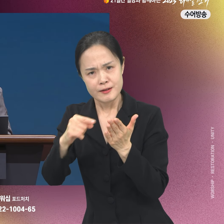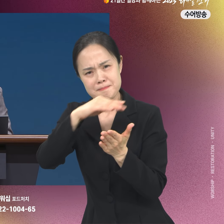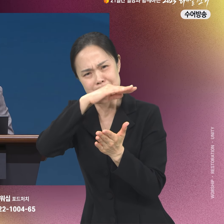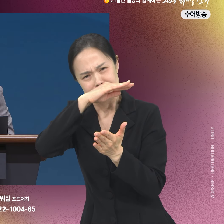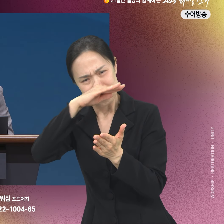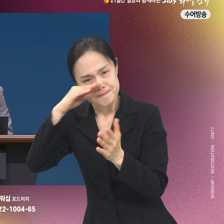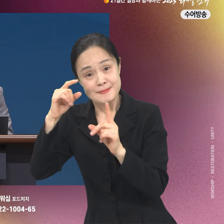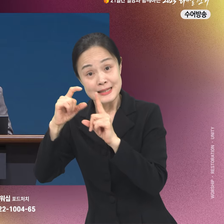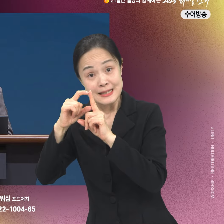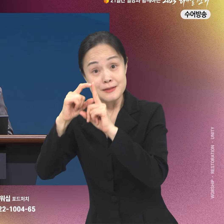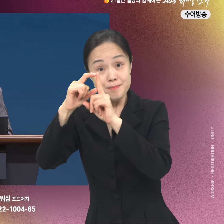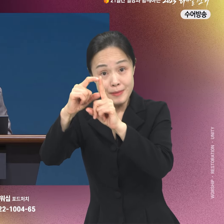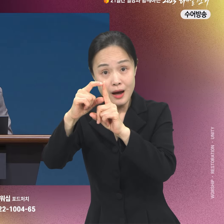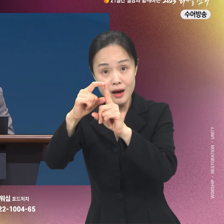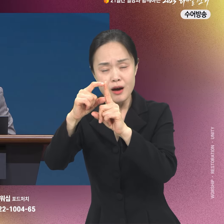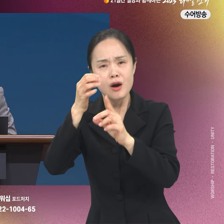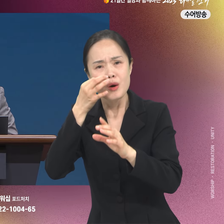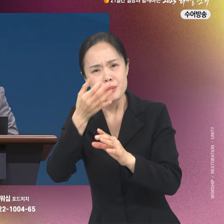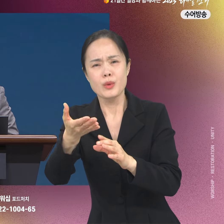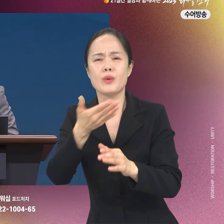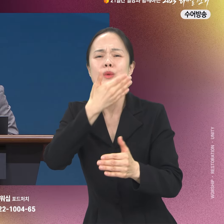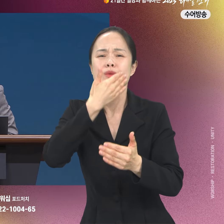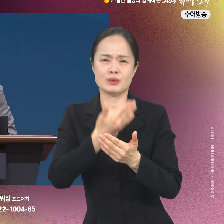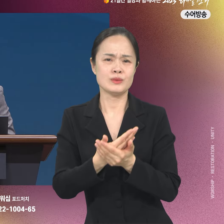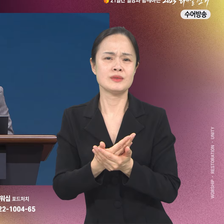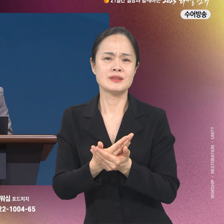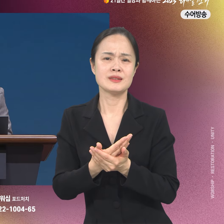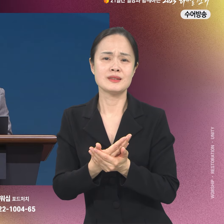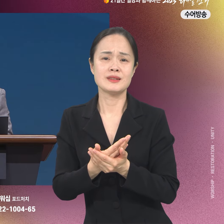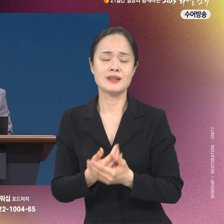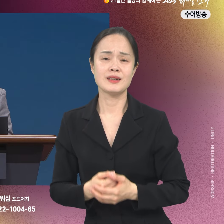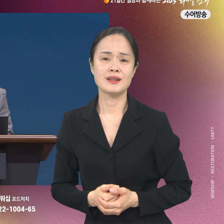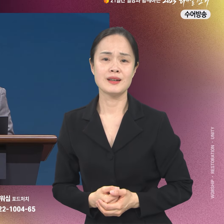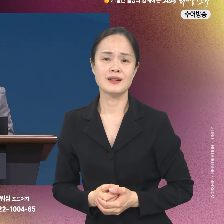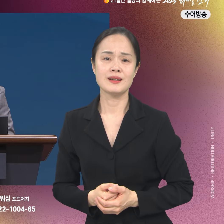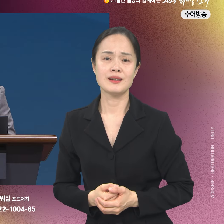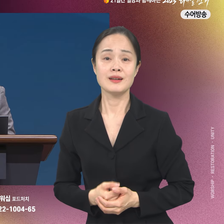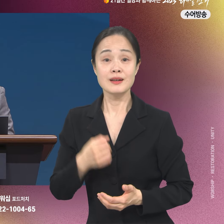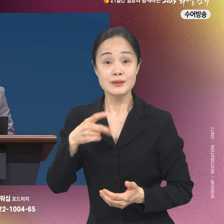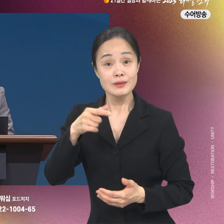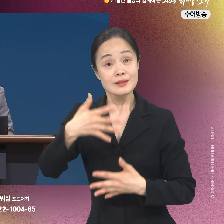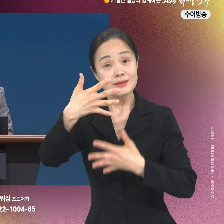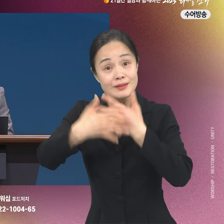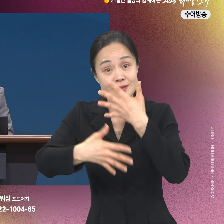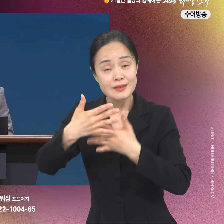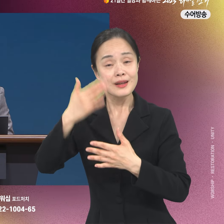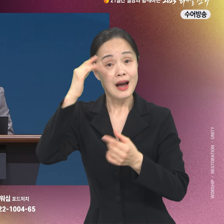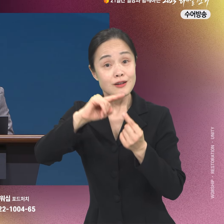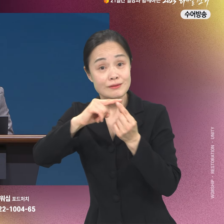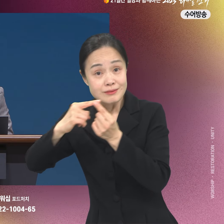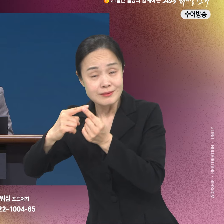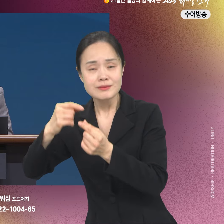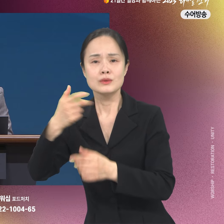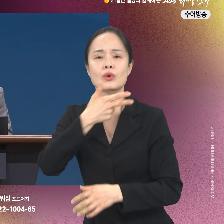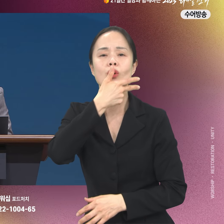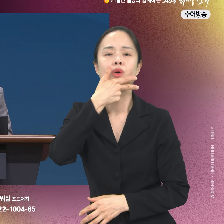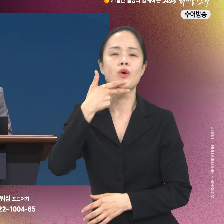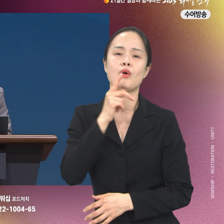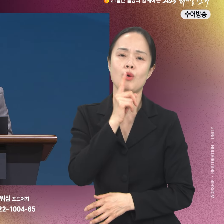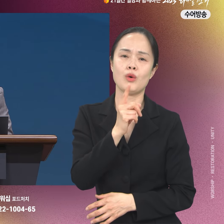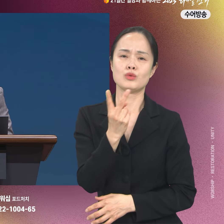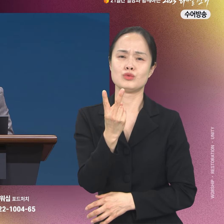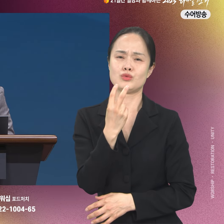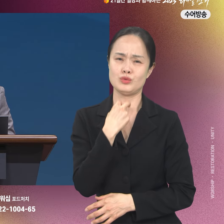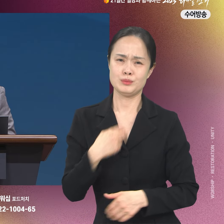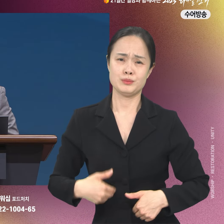이 영화는 영어로 제작될 거였거든요. 그러니 다시 한번 영어로 표현돼야